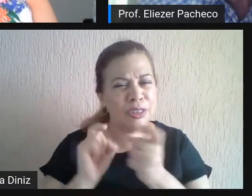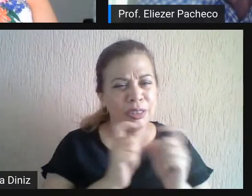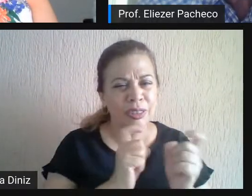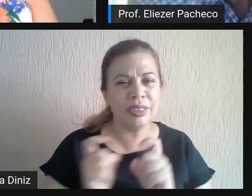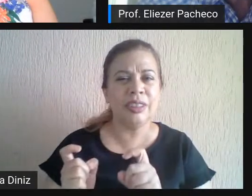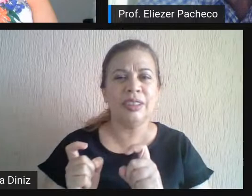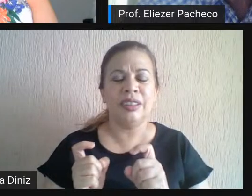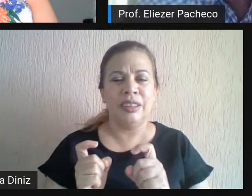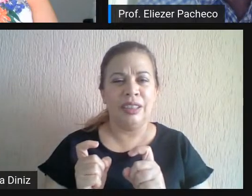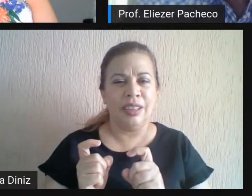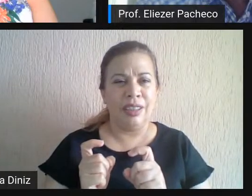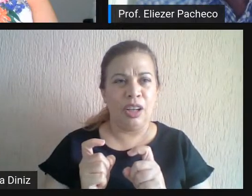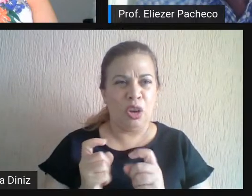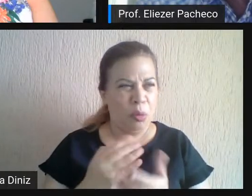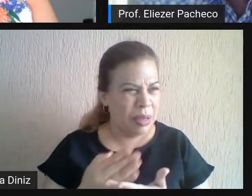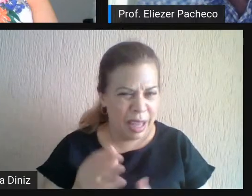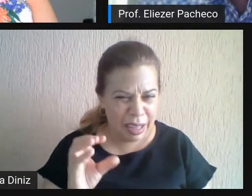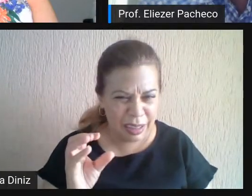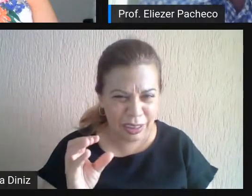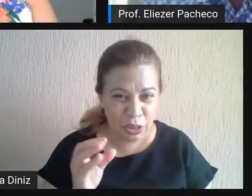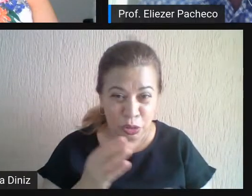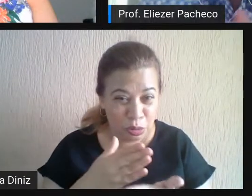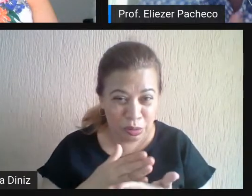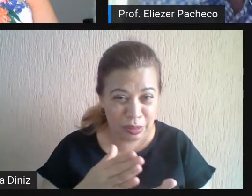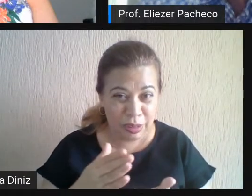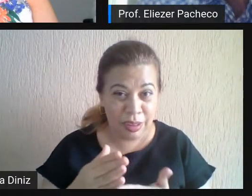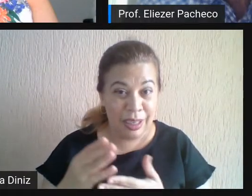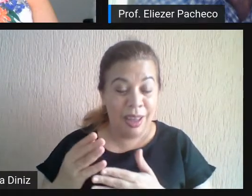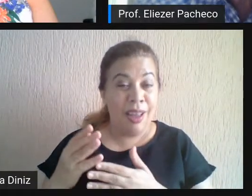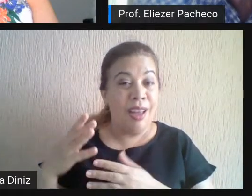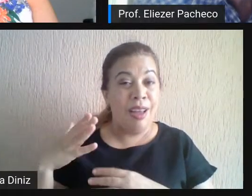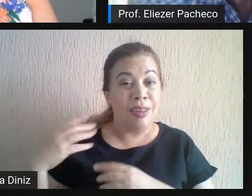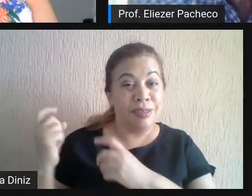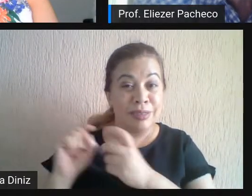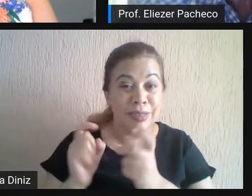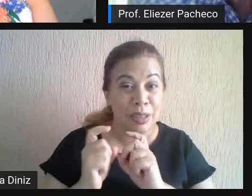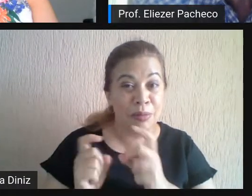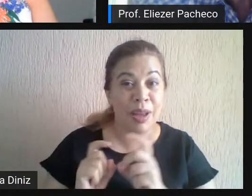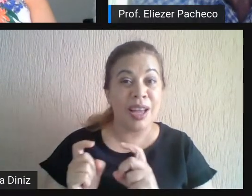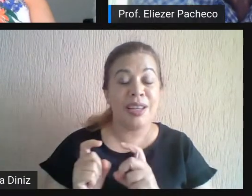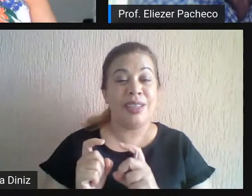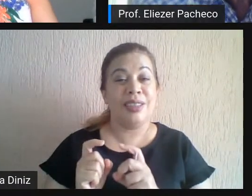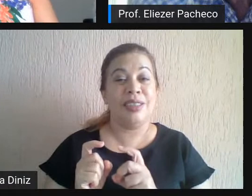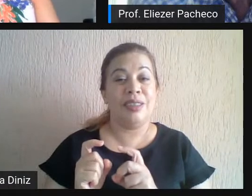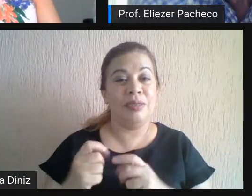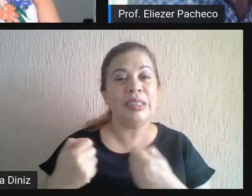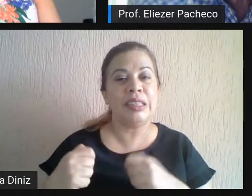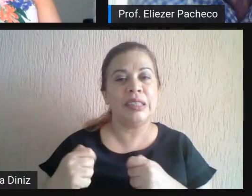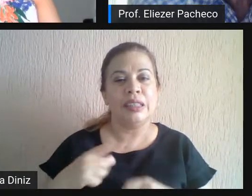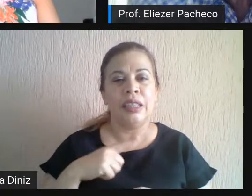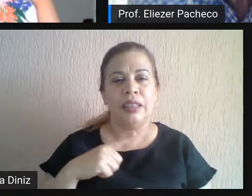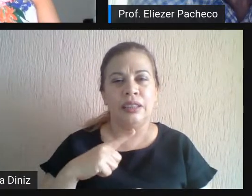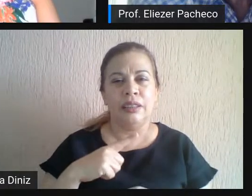dizer do zero, claro que não, mas um debate lá da base, né?